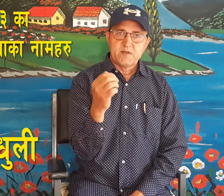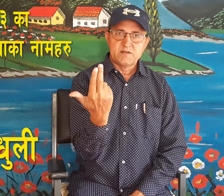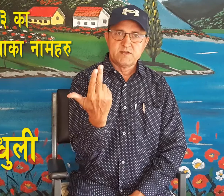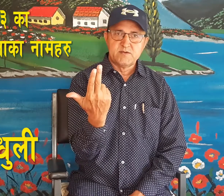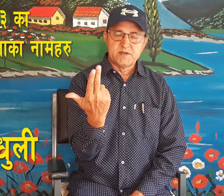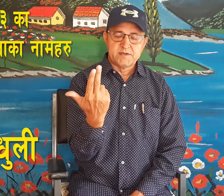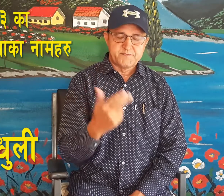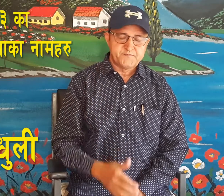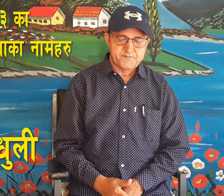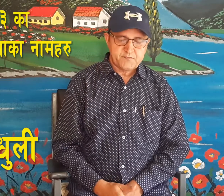सिन्धुली।